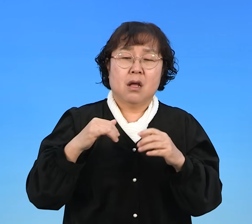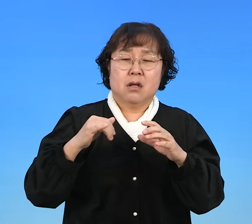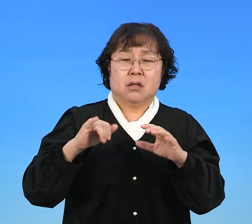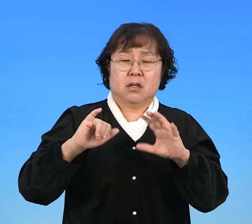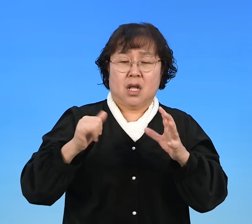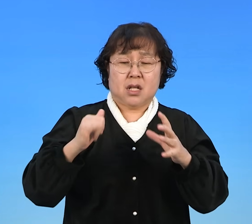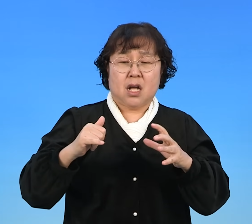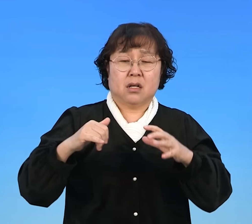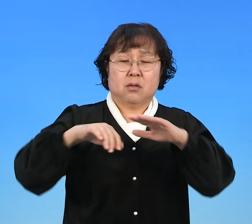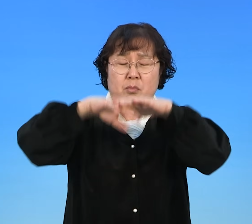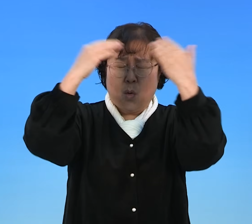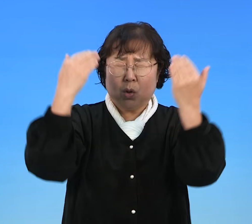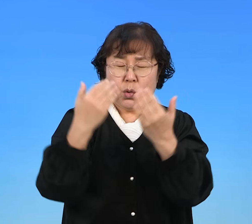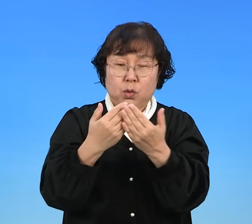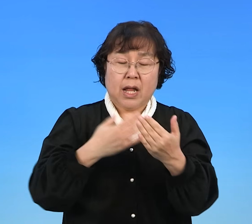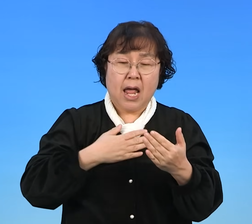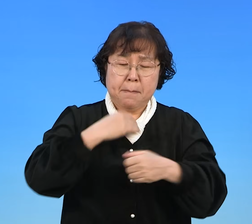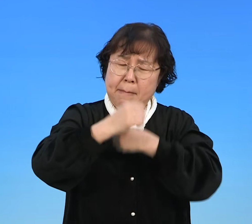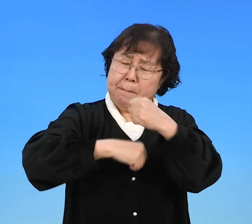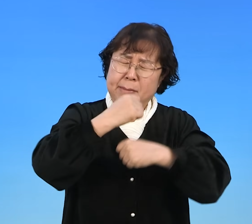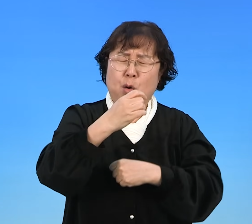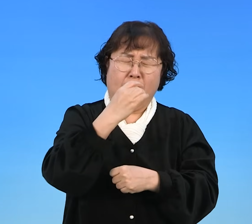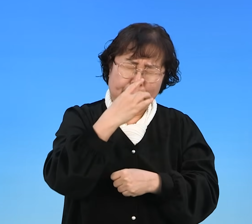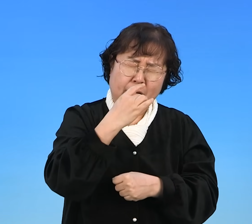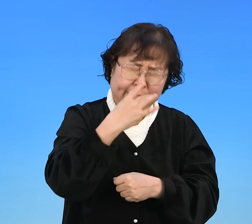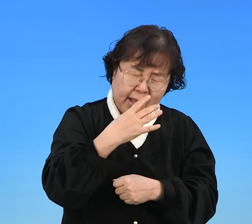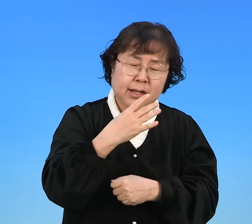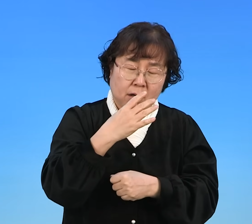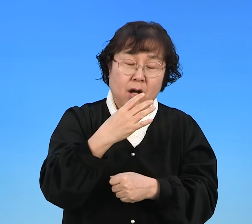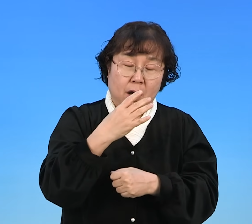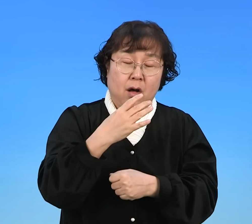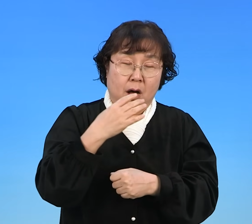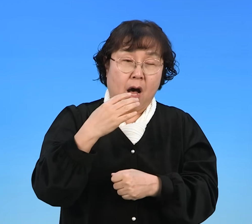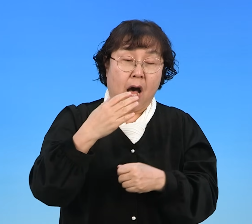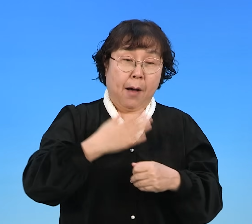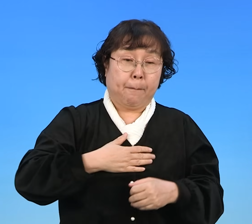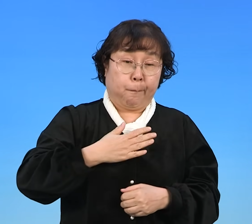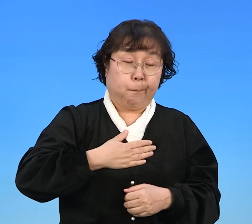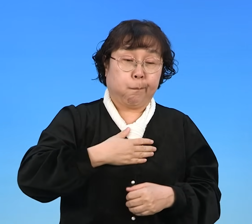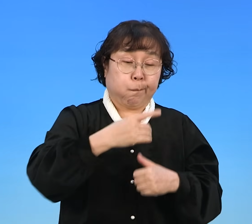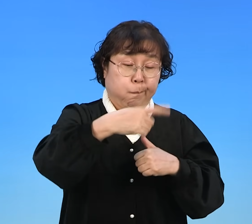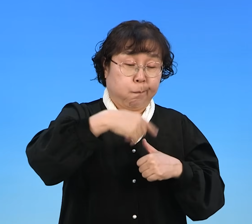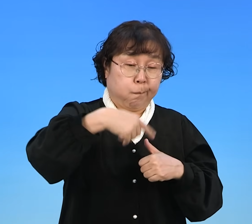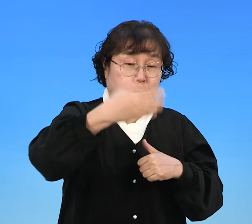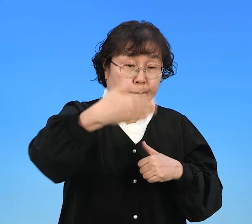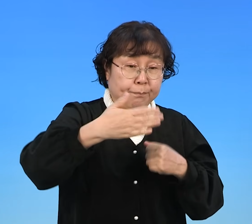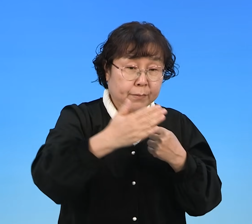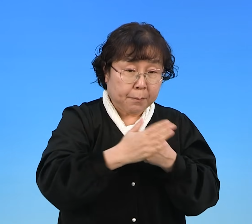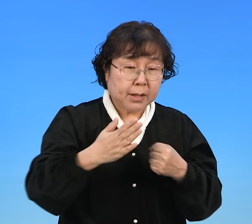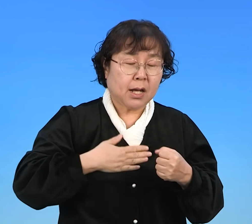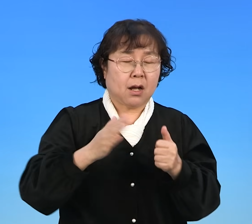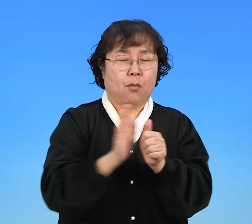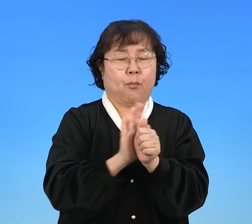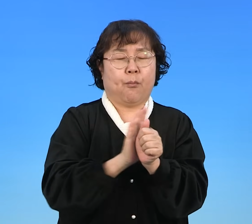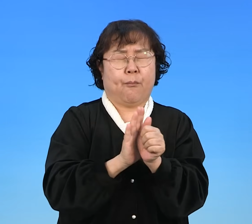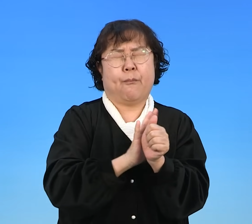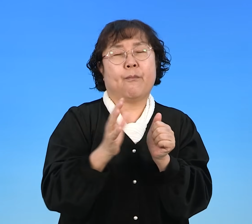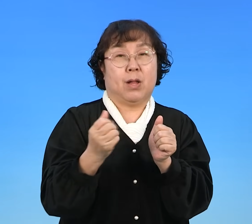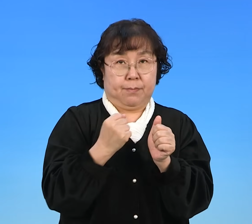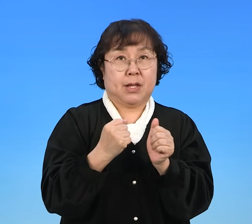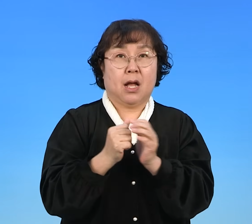그 세상 만사라는 그 유행가 가사도 마찬가지입니다. 이 유행가에 보면 이 가사에